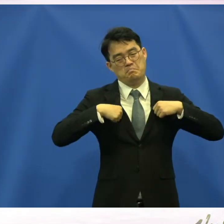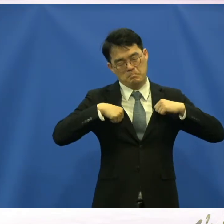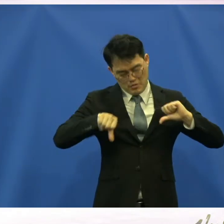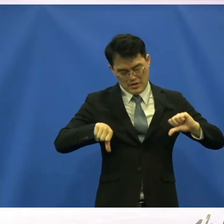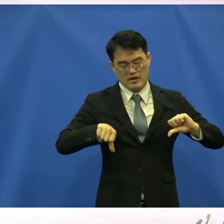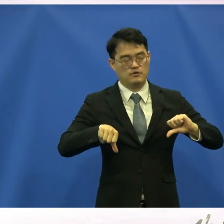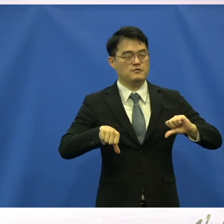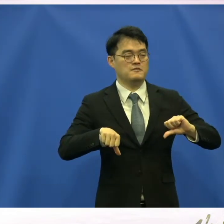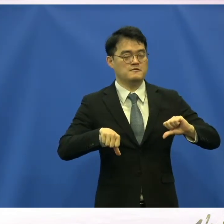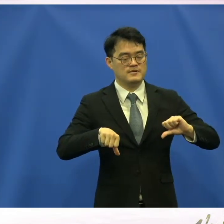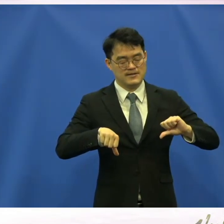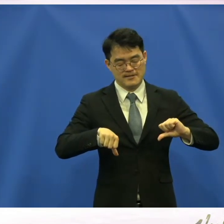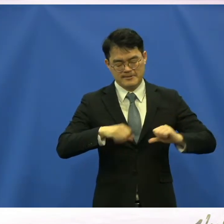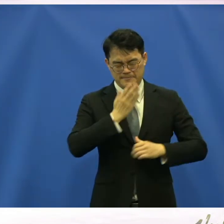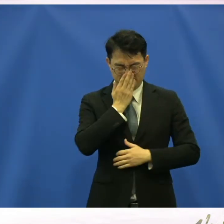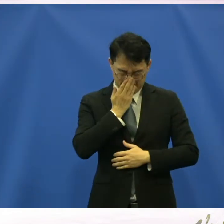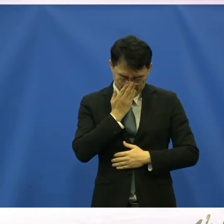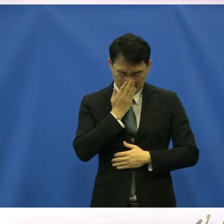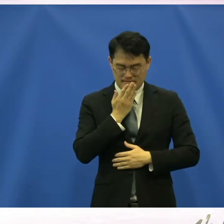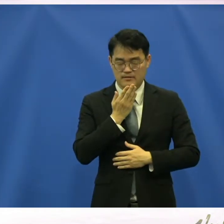거야.